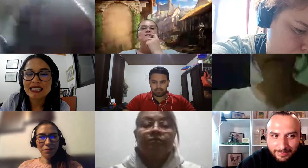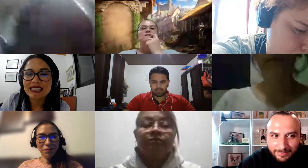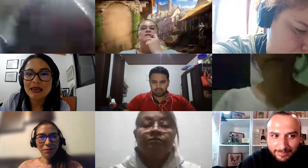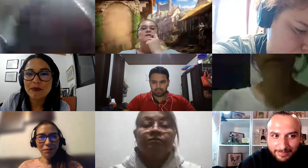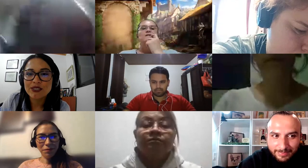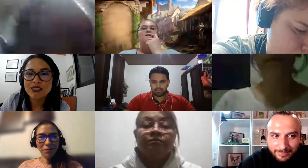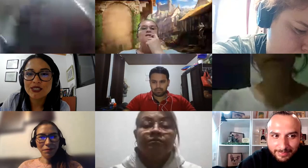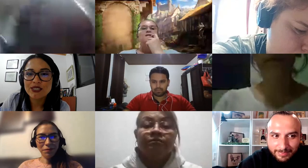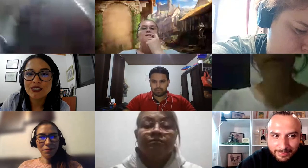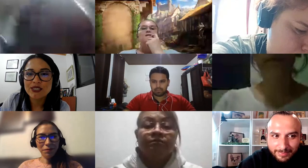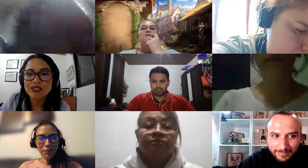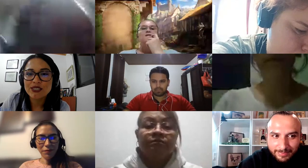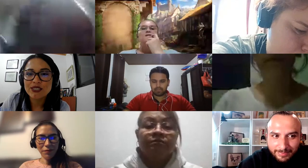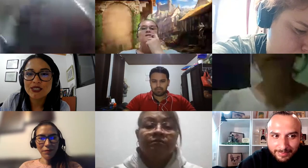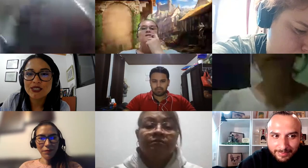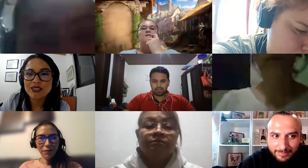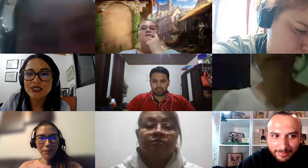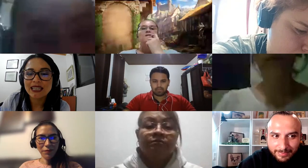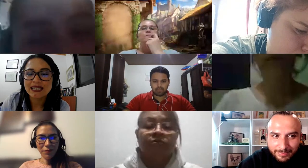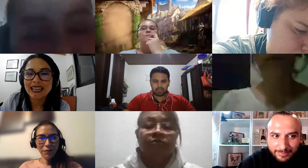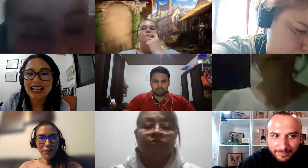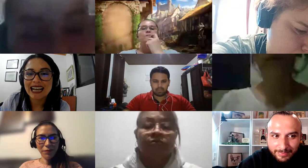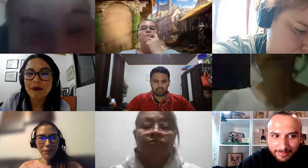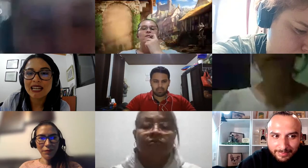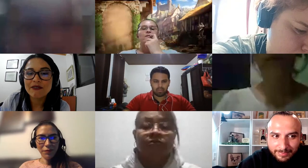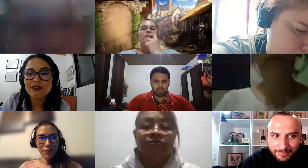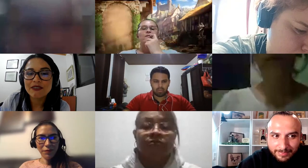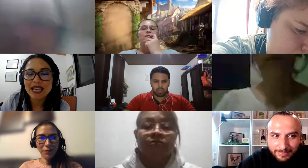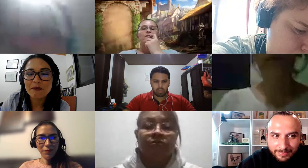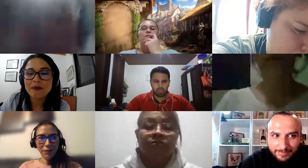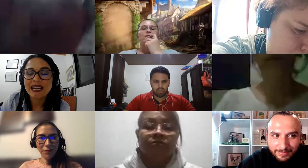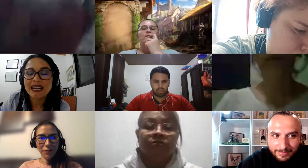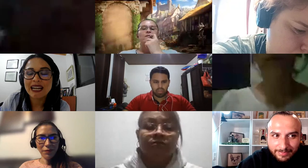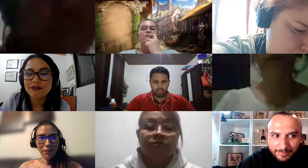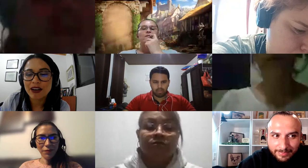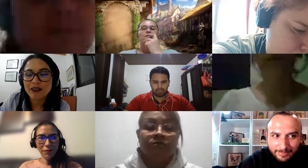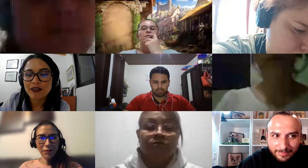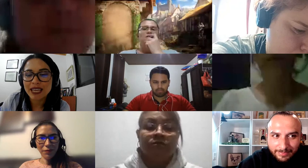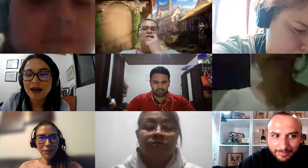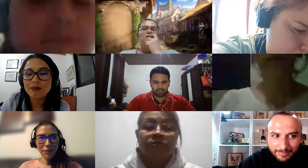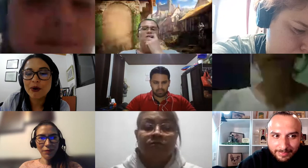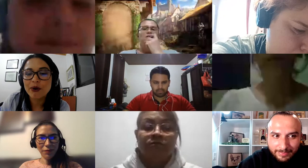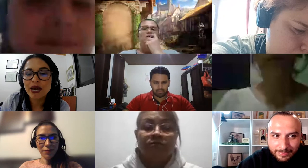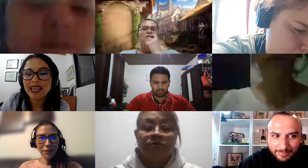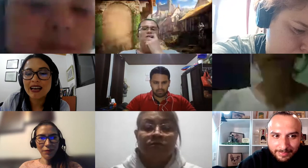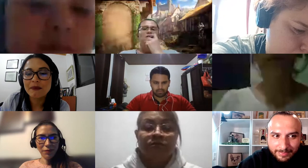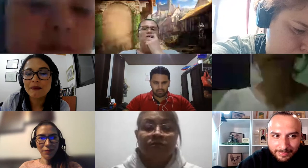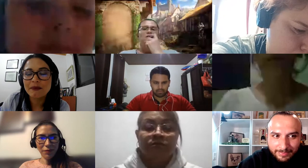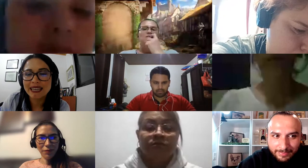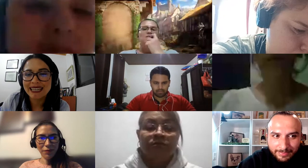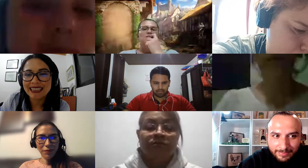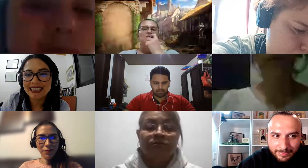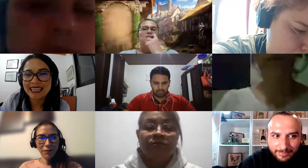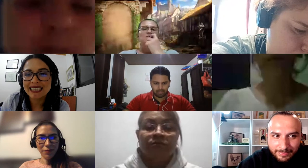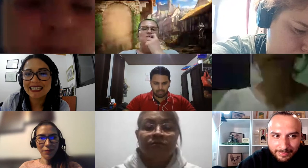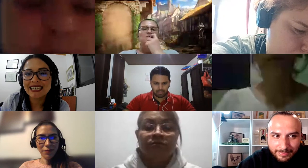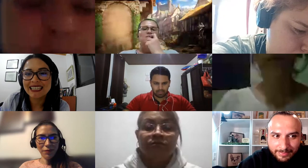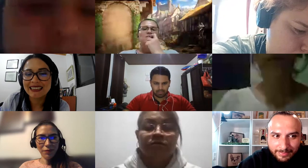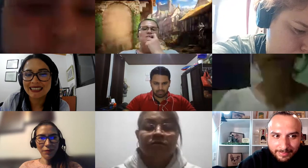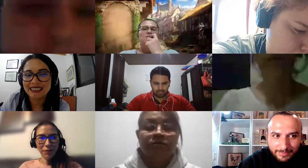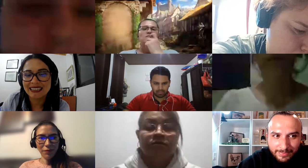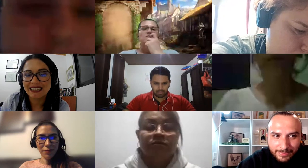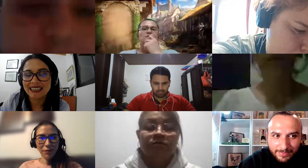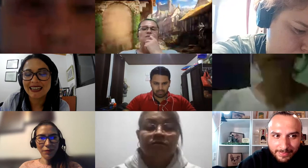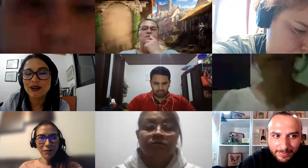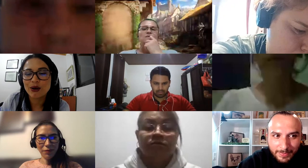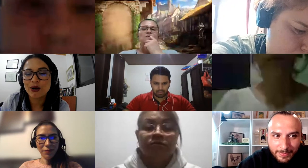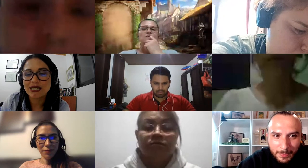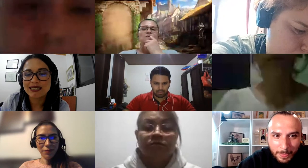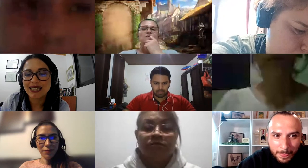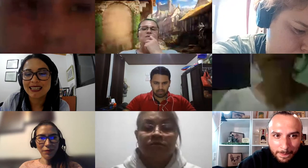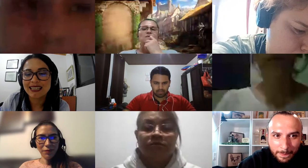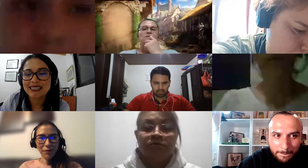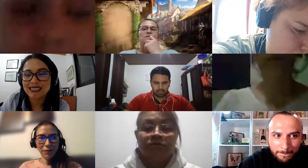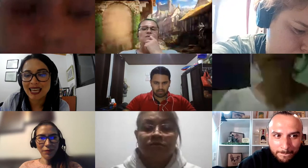Tenés que posicionarte frente a la cámara bien para que Fabián pueda verte y entender lo que estás